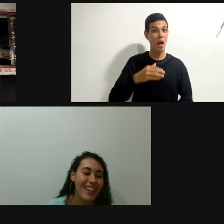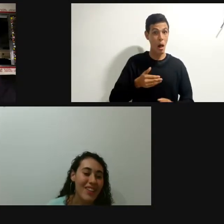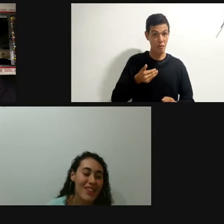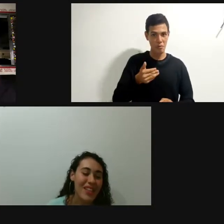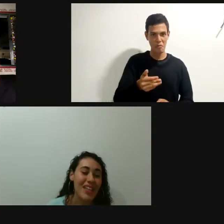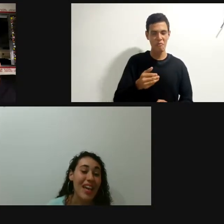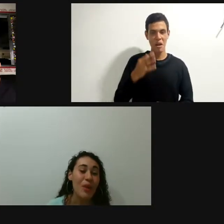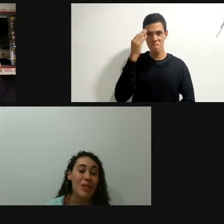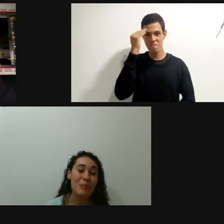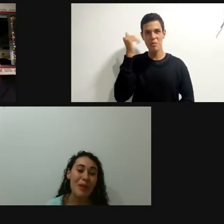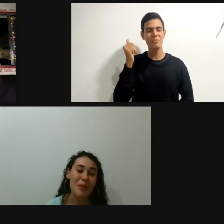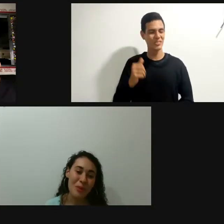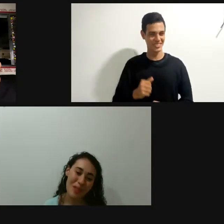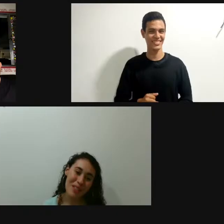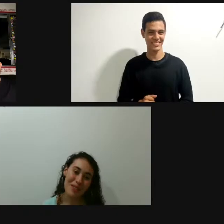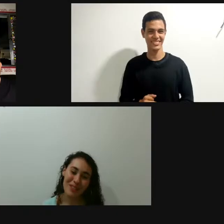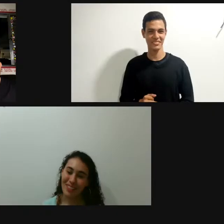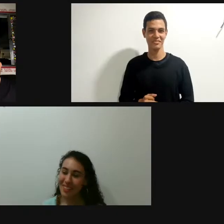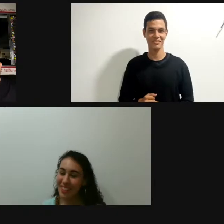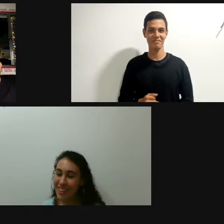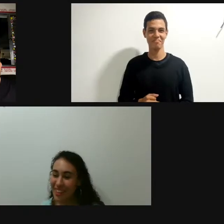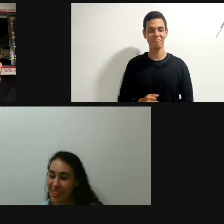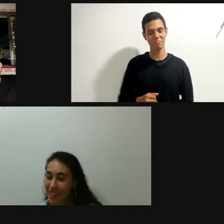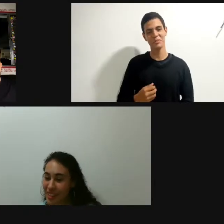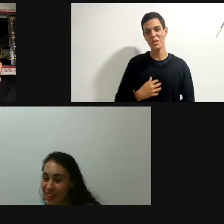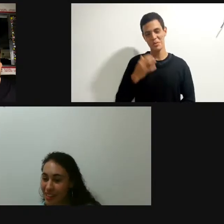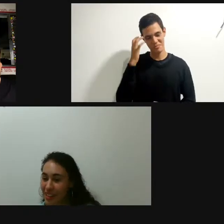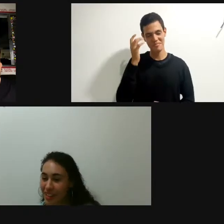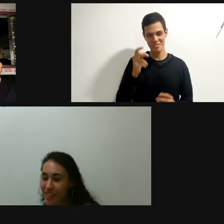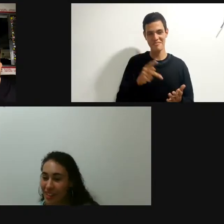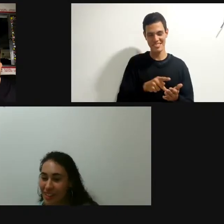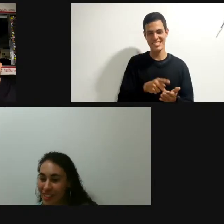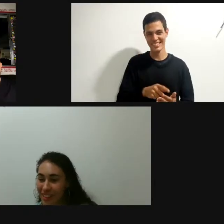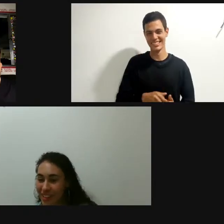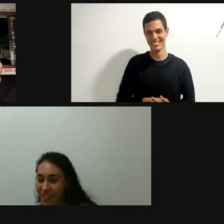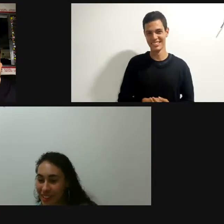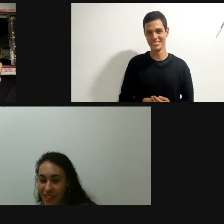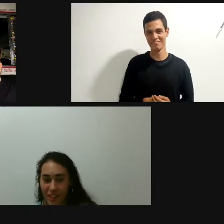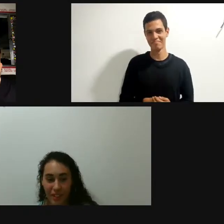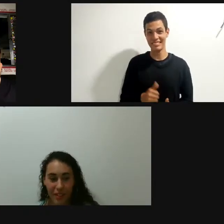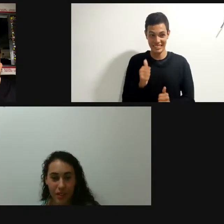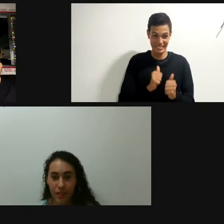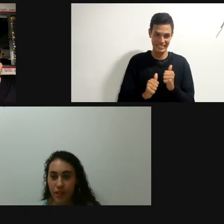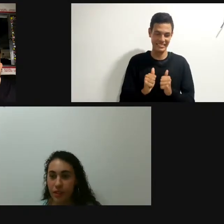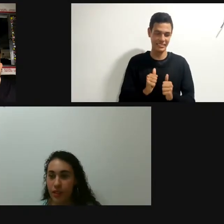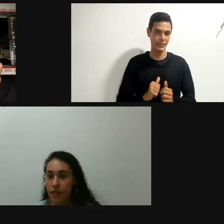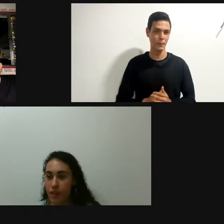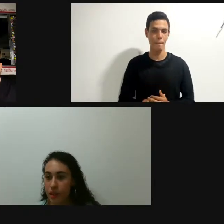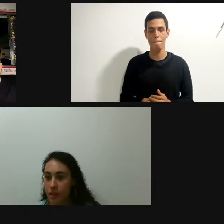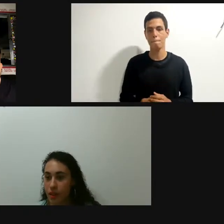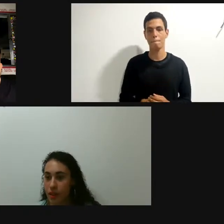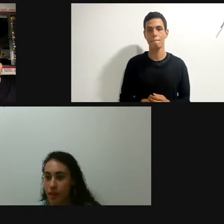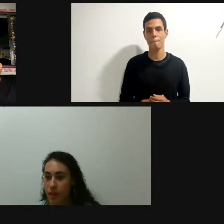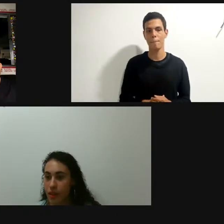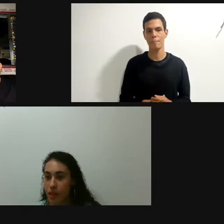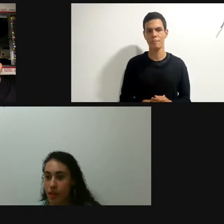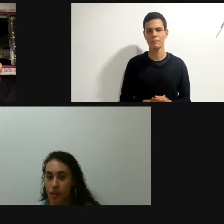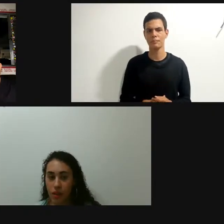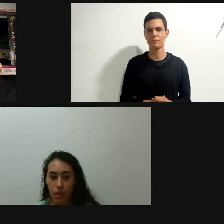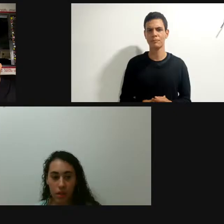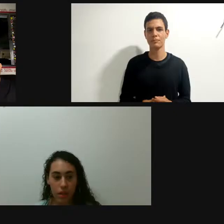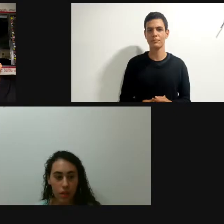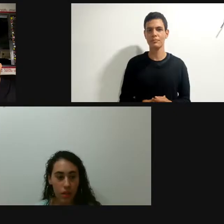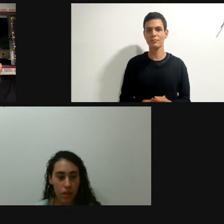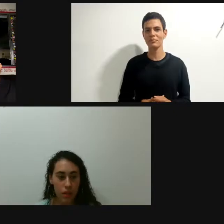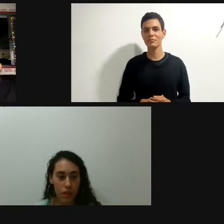Obrigada, Evelyn. Eu espero o mesmo. Ó, tem um pessoal... Ó, acho que a família tá chamando aqui